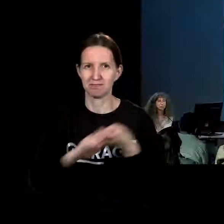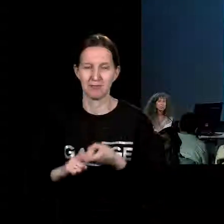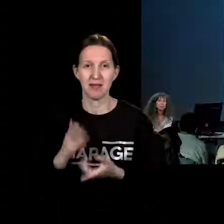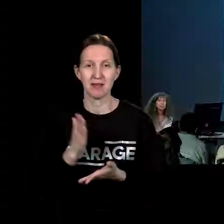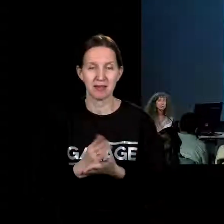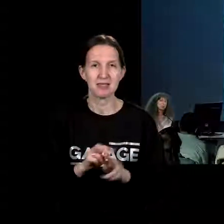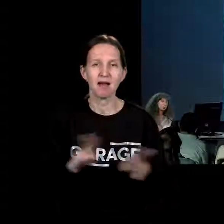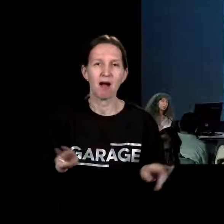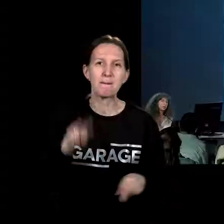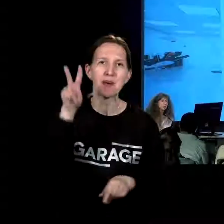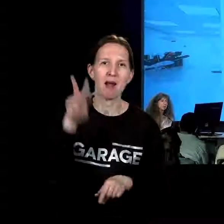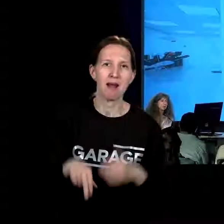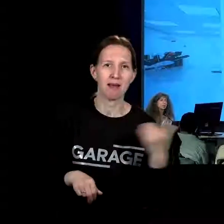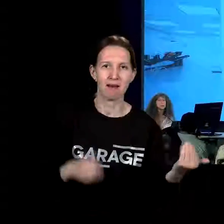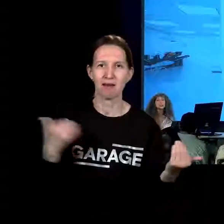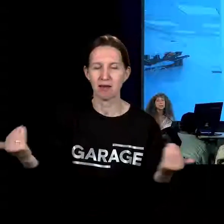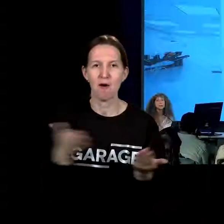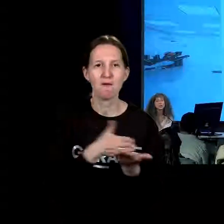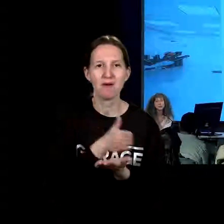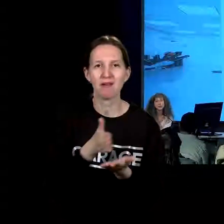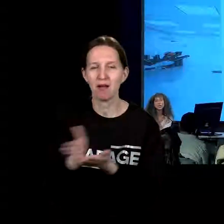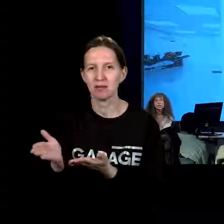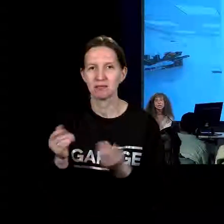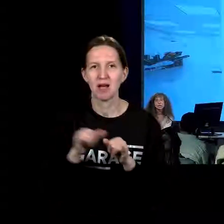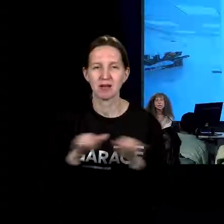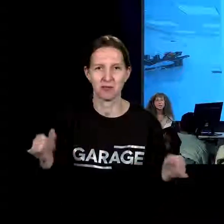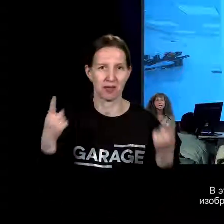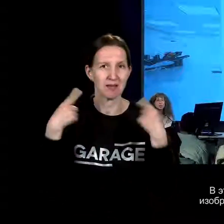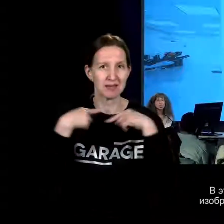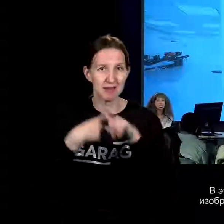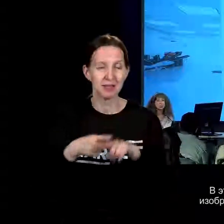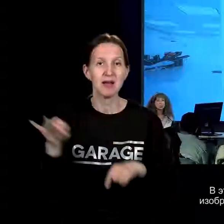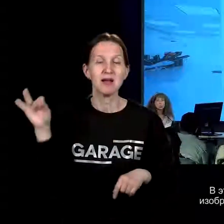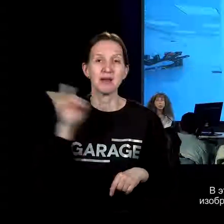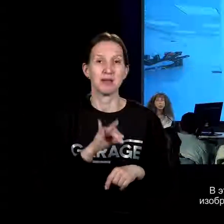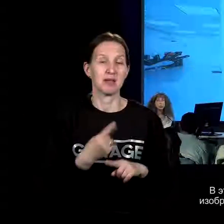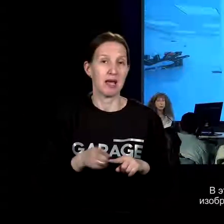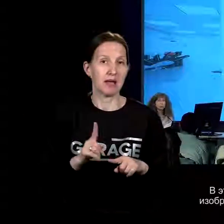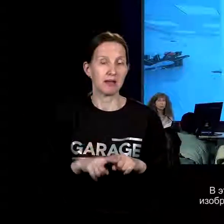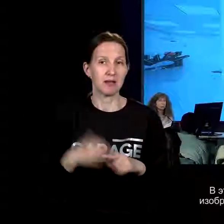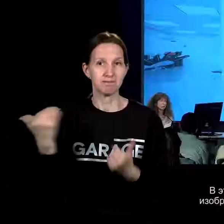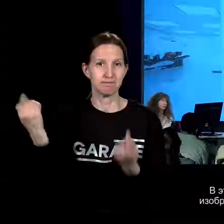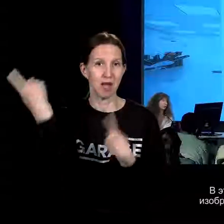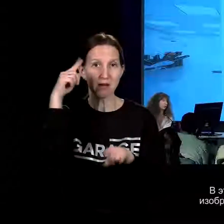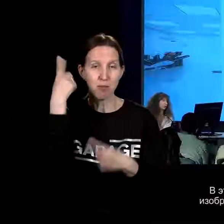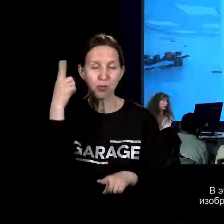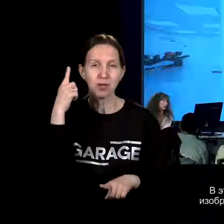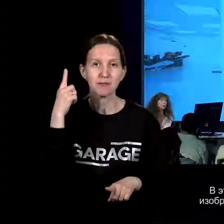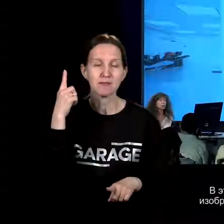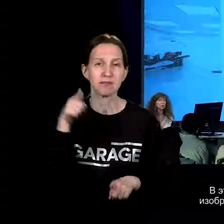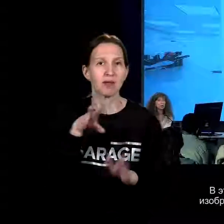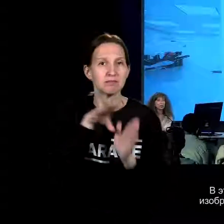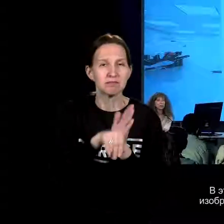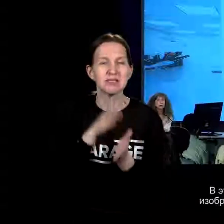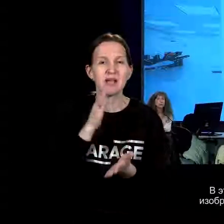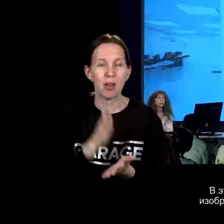некий параллельный вариант развития техники. И это работы, в которых вот